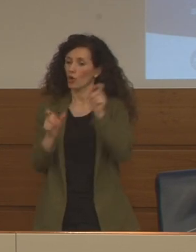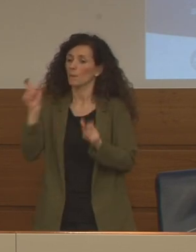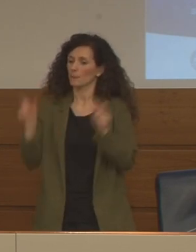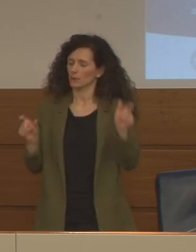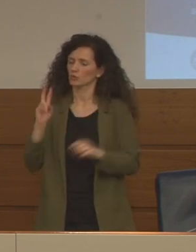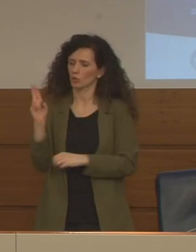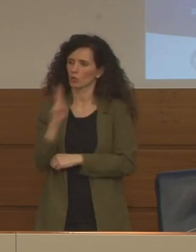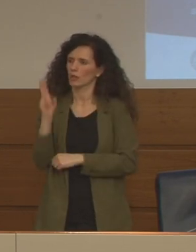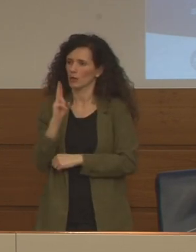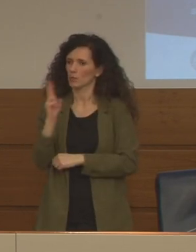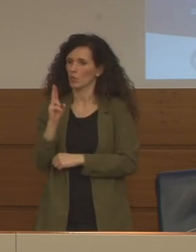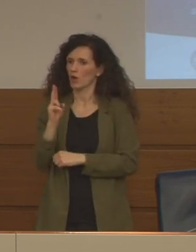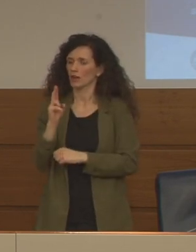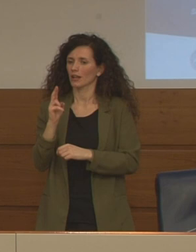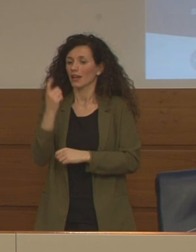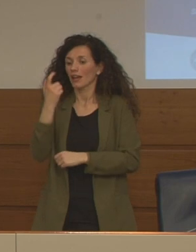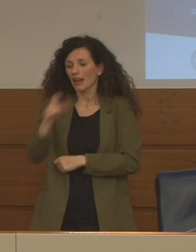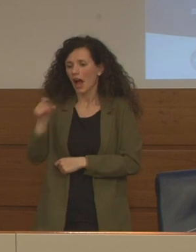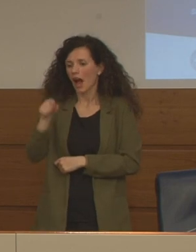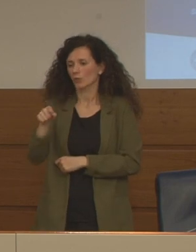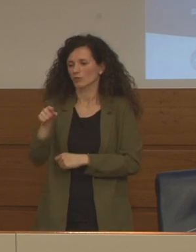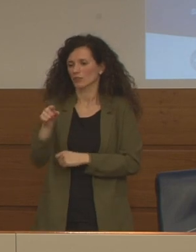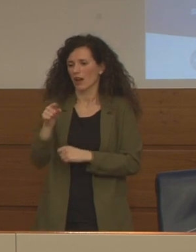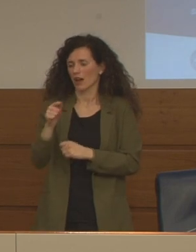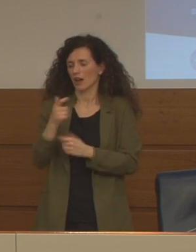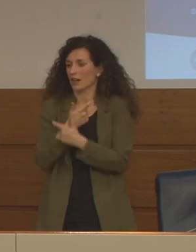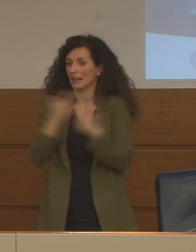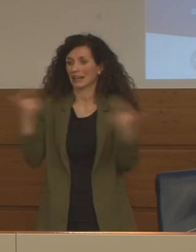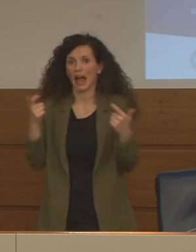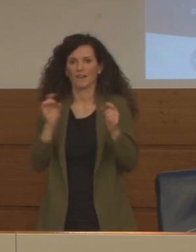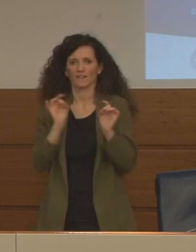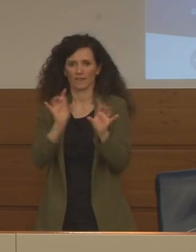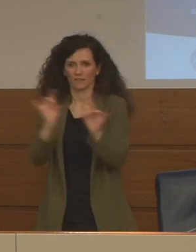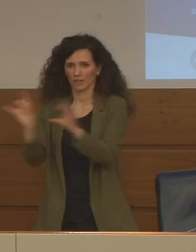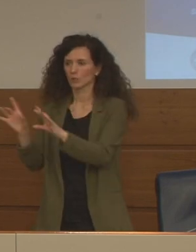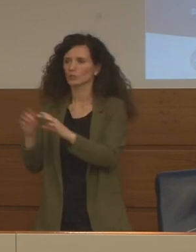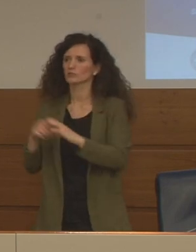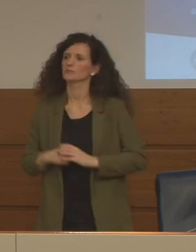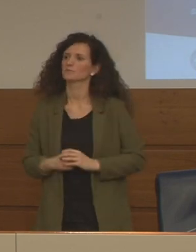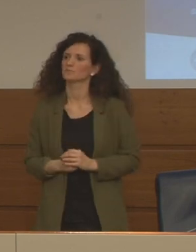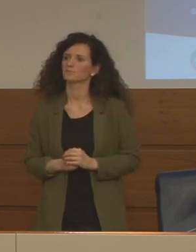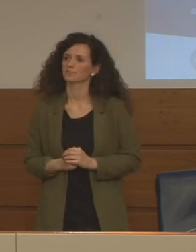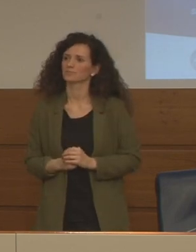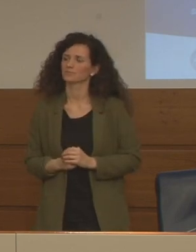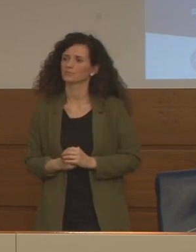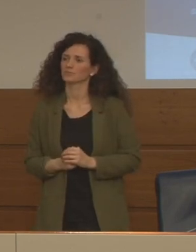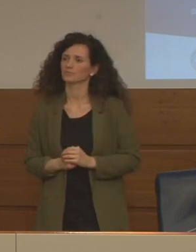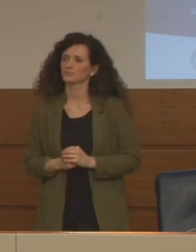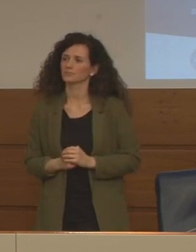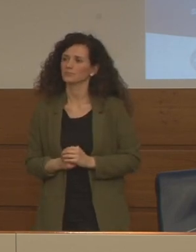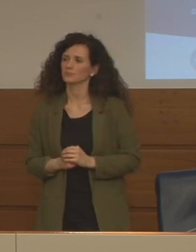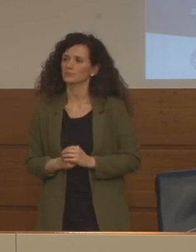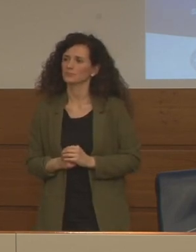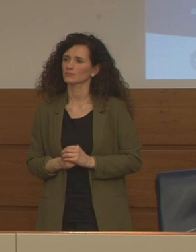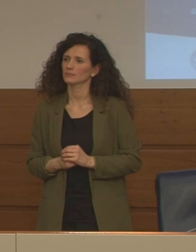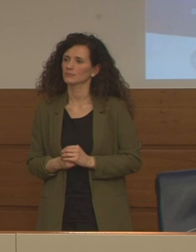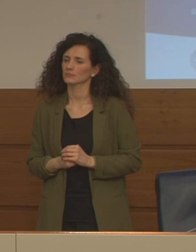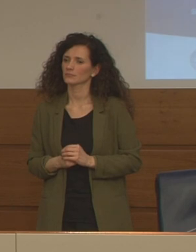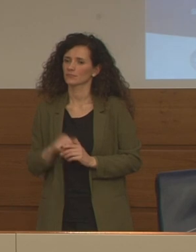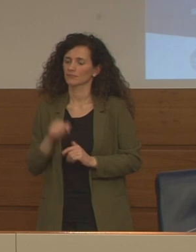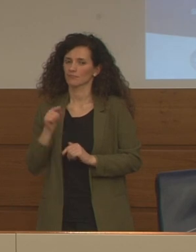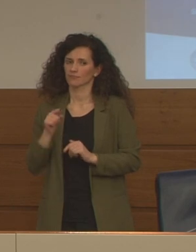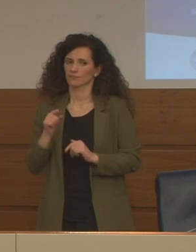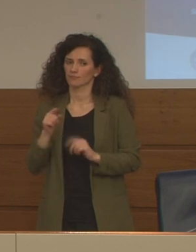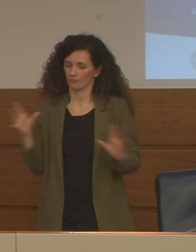per questo grave linus e gli chiedeva proprio questo in relazione ai dati